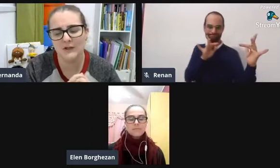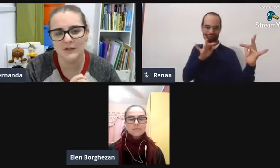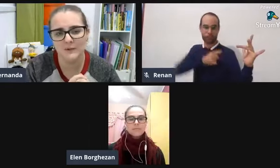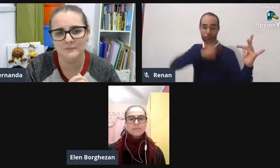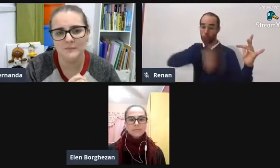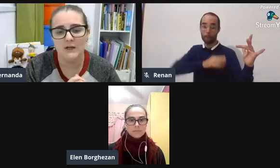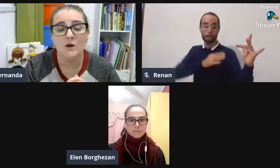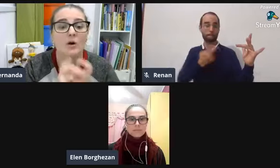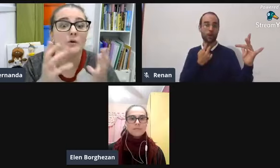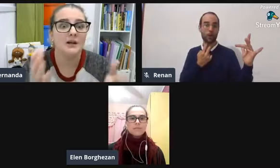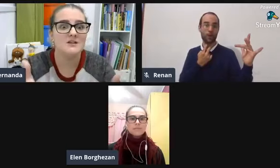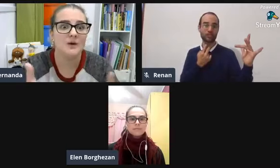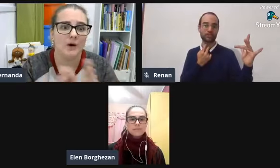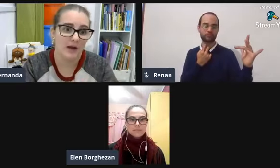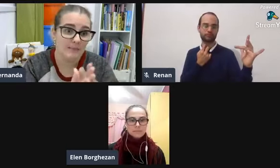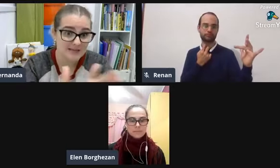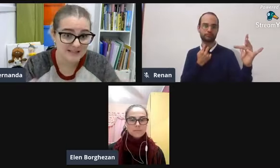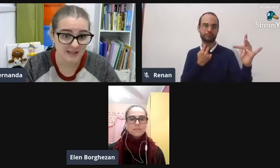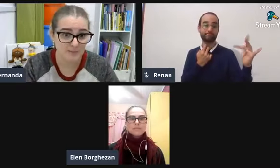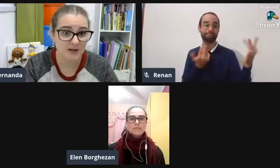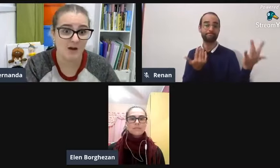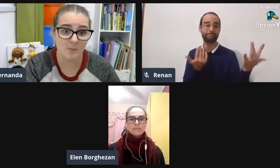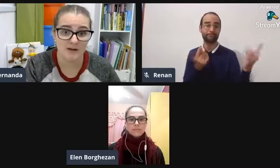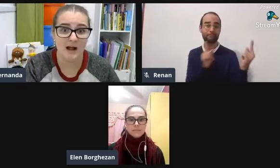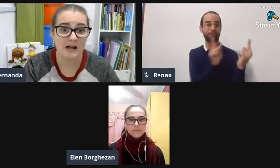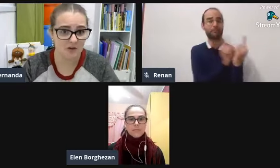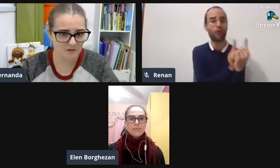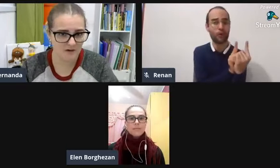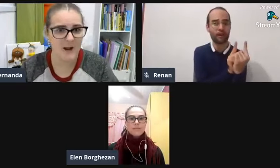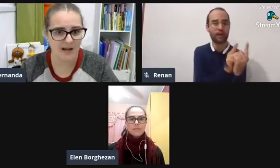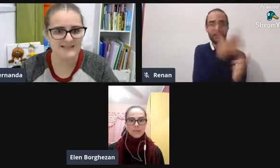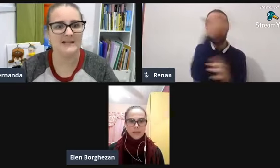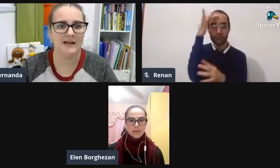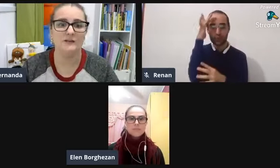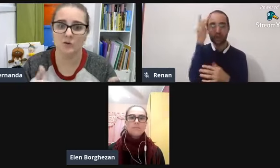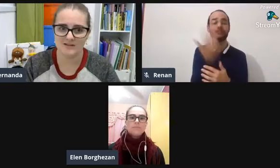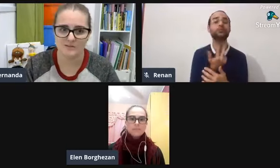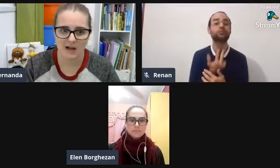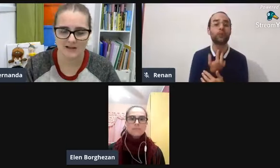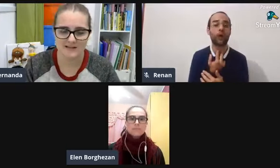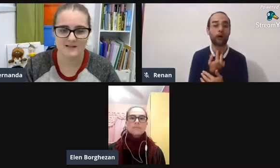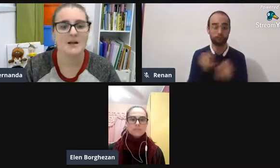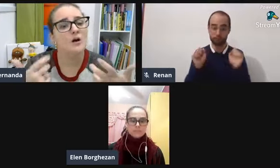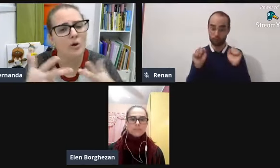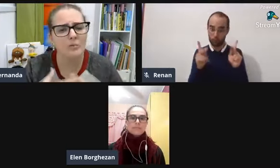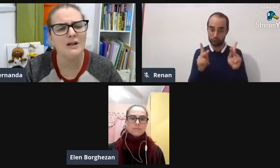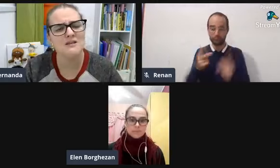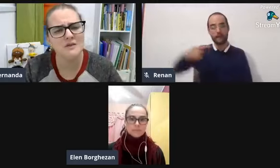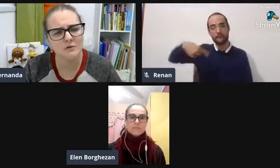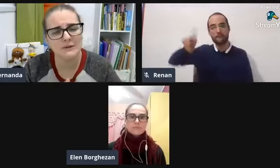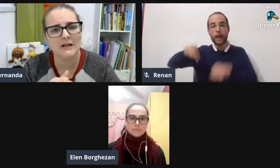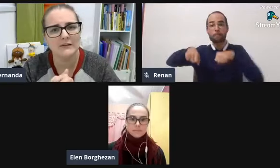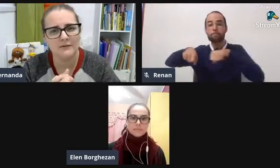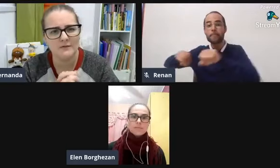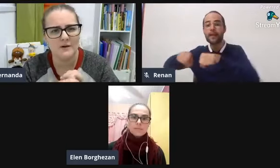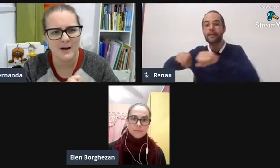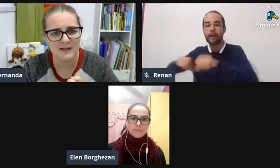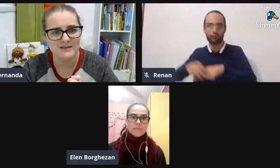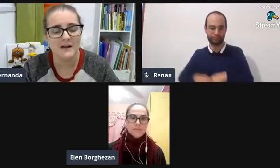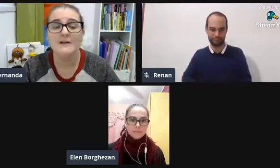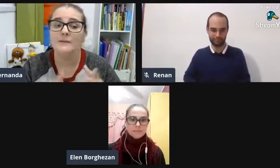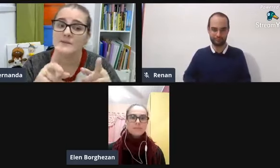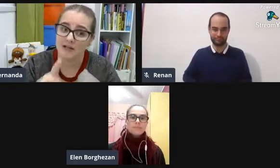que eles ficam? Como que eles vão? É para sair para ir ao mercado e à farmácia, né? Coisas básicas. Como que eles vão no mercado e